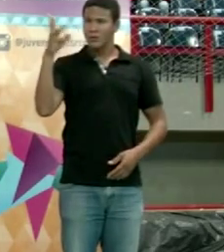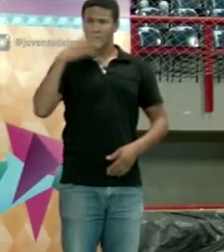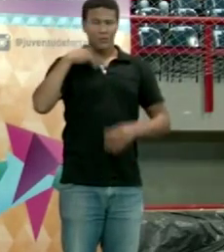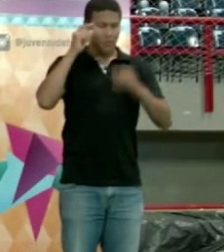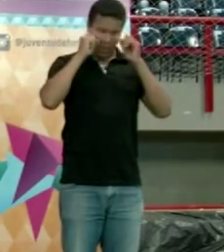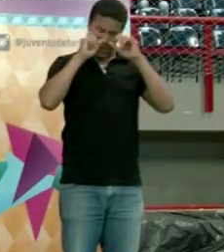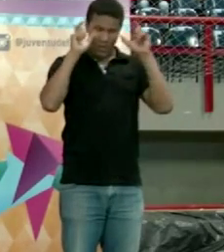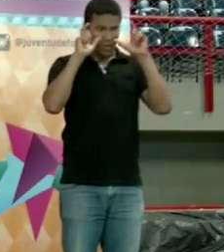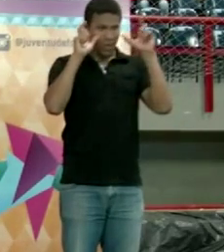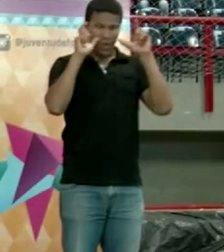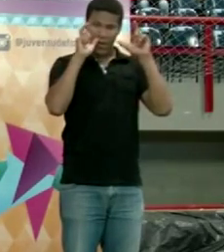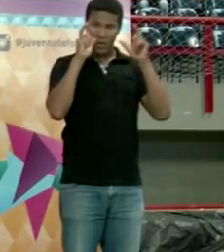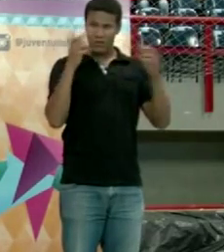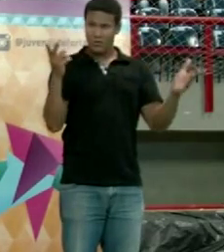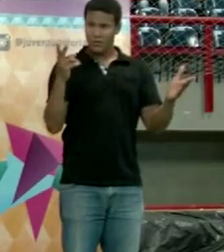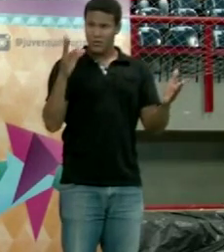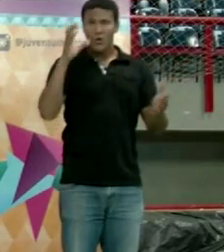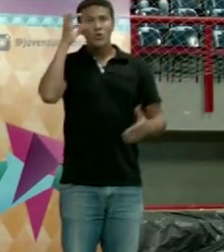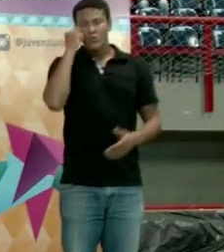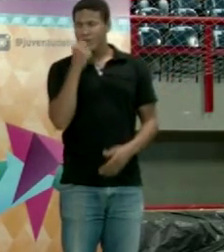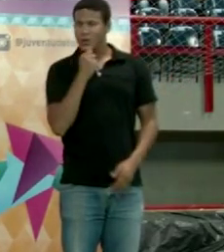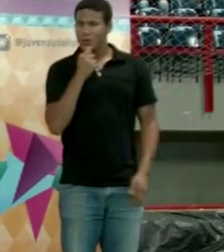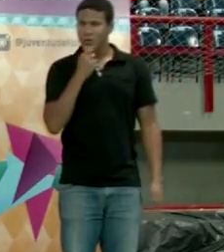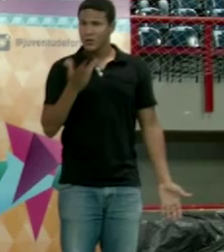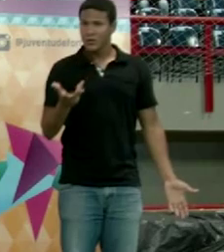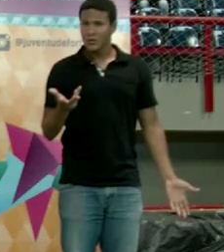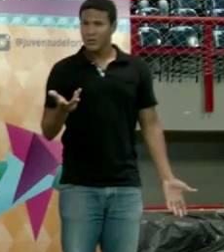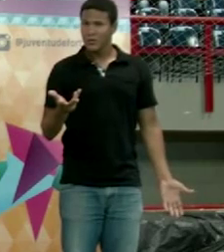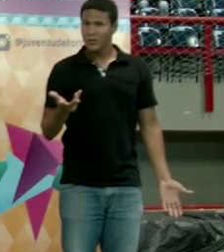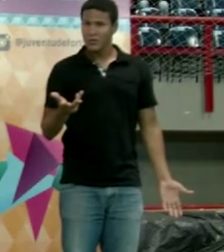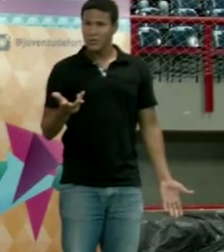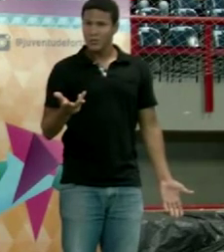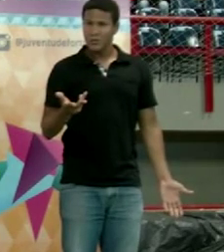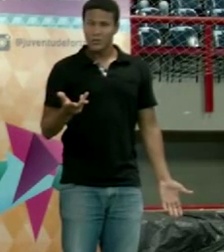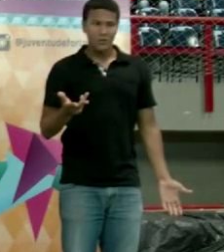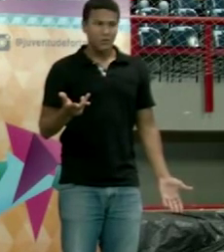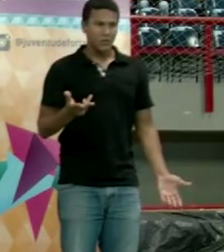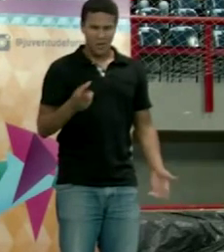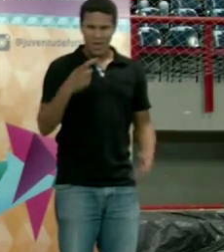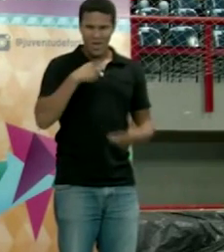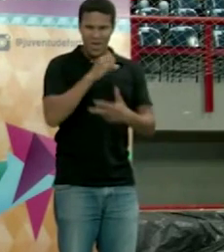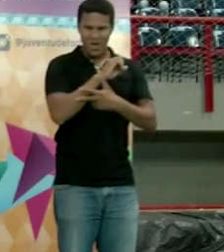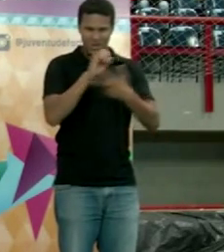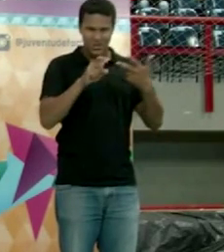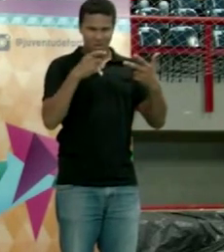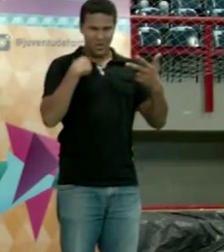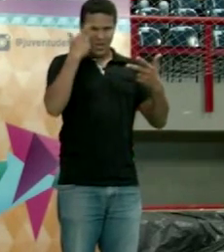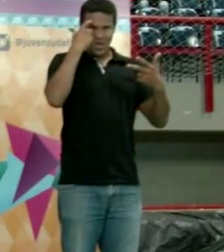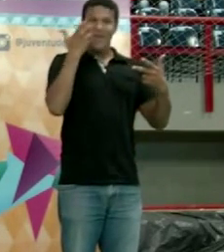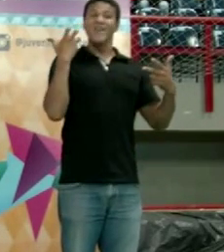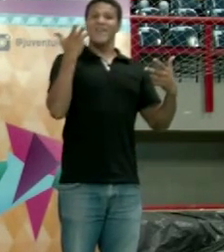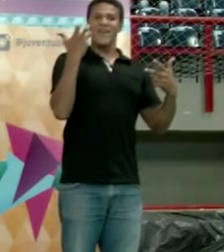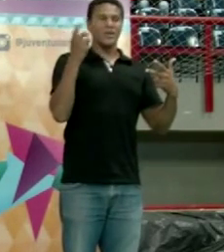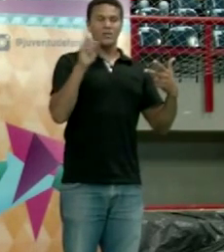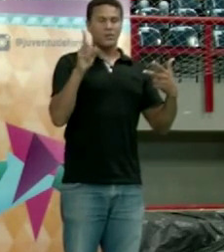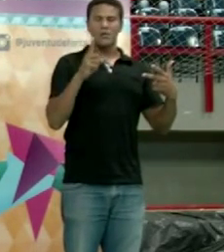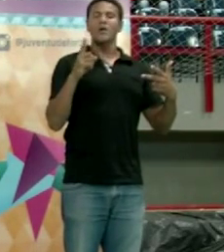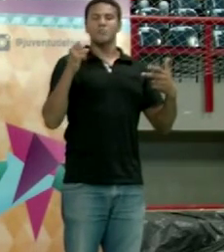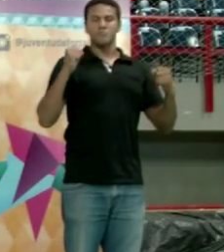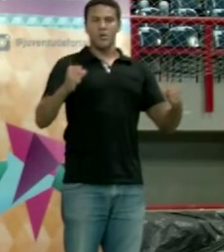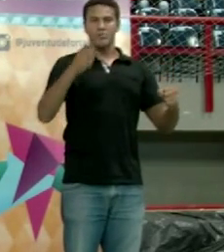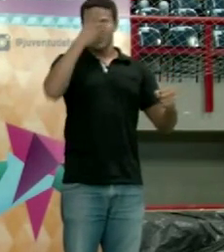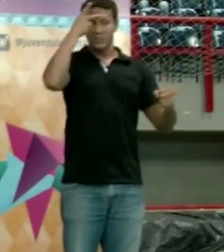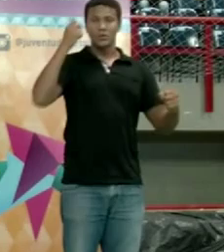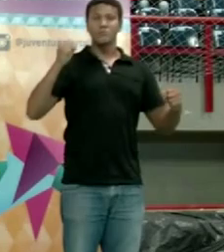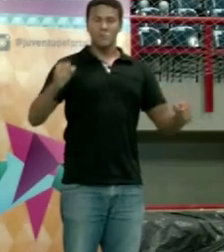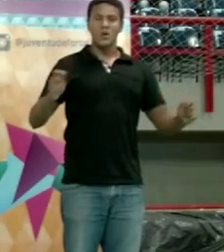muito bom, acordou, dormiu. Amigo, o Enem não é para quem quer, é para quem pode.